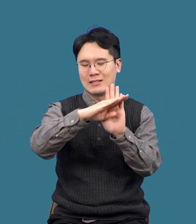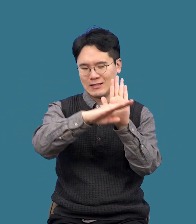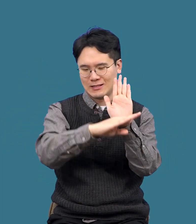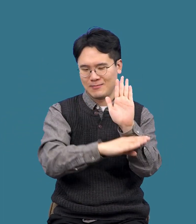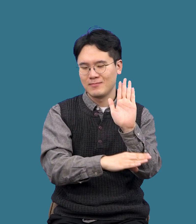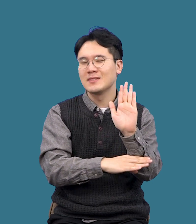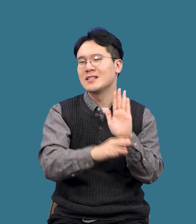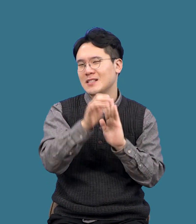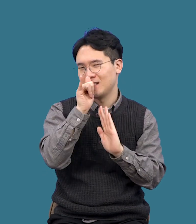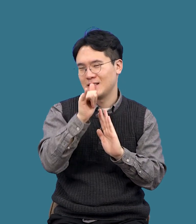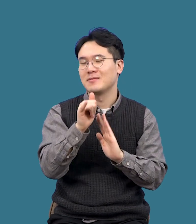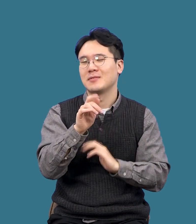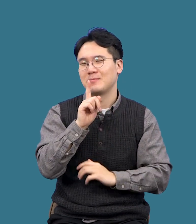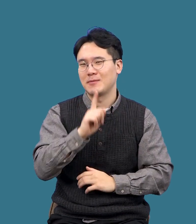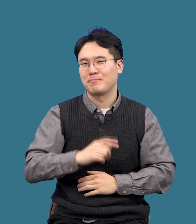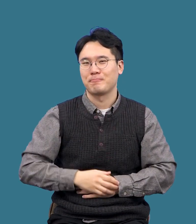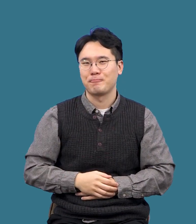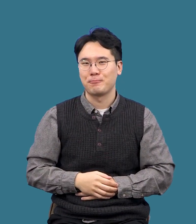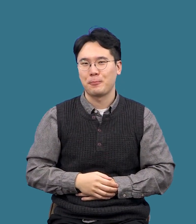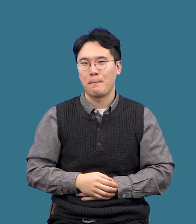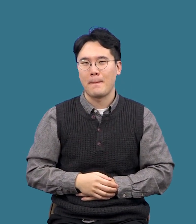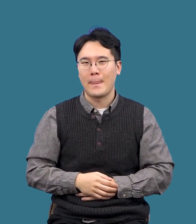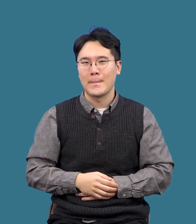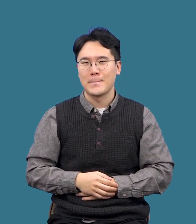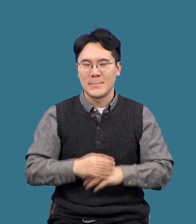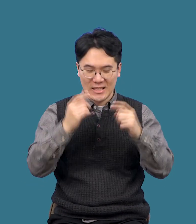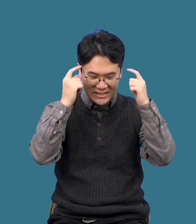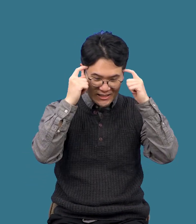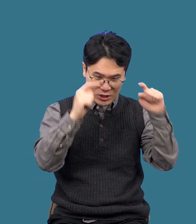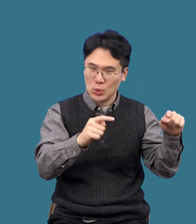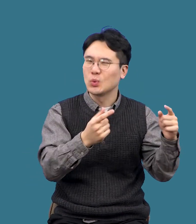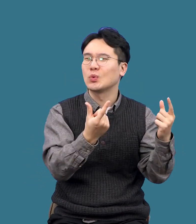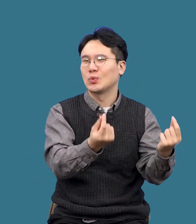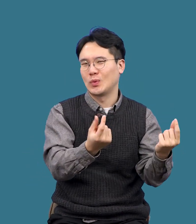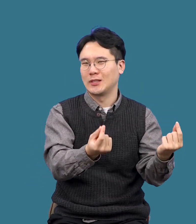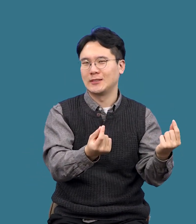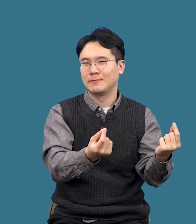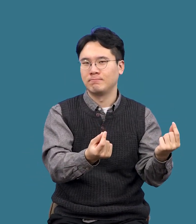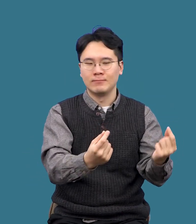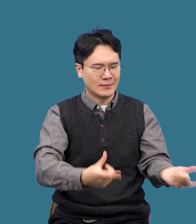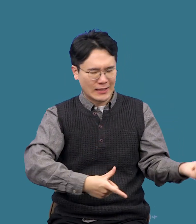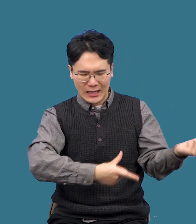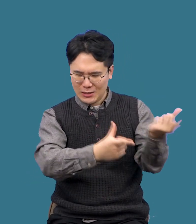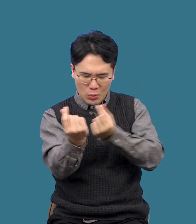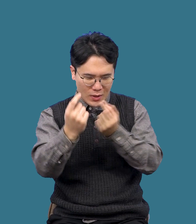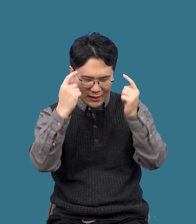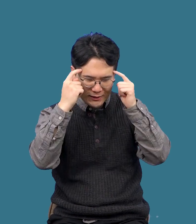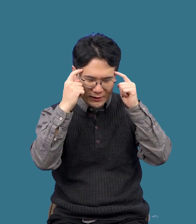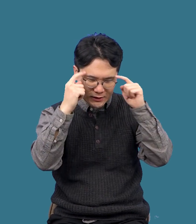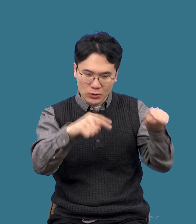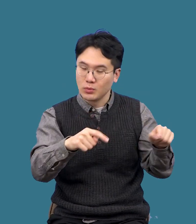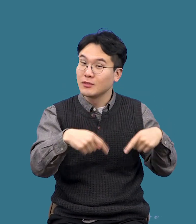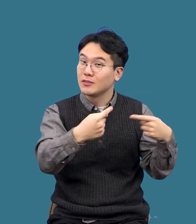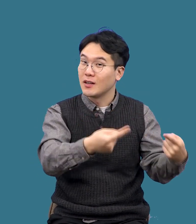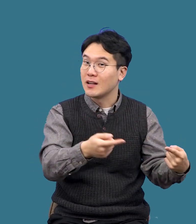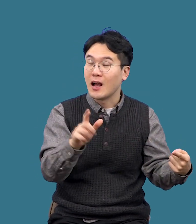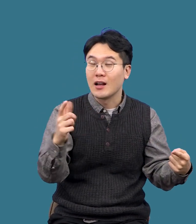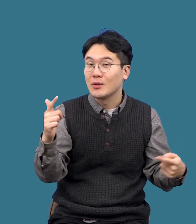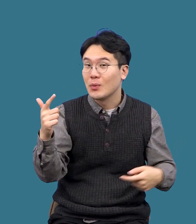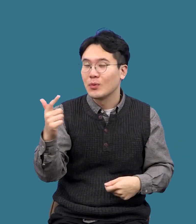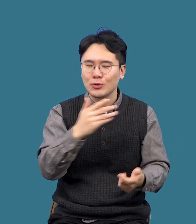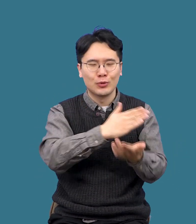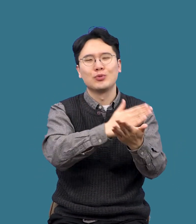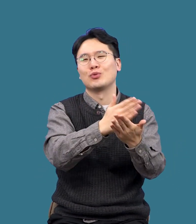있어요. 마찬가지로 지옥에도 똑같은 지옥이 아니라 어떻게 안 믿고 어떻게